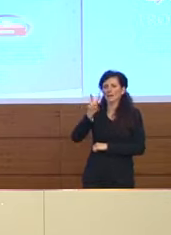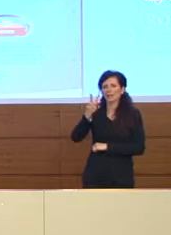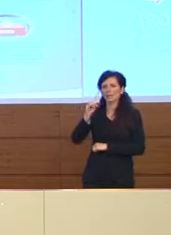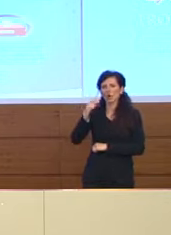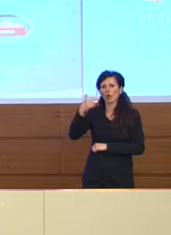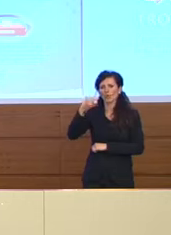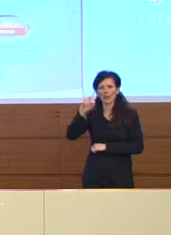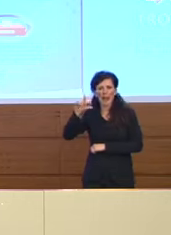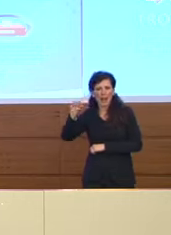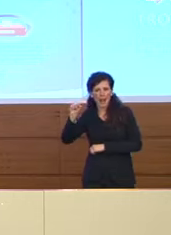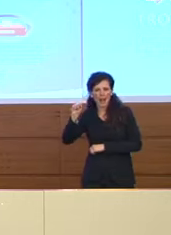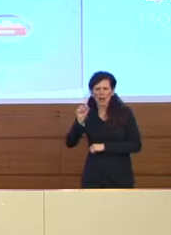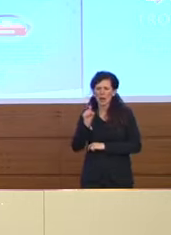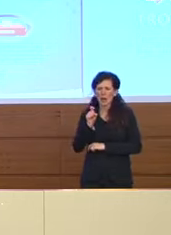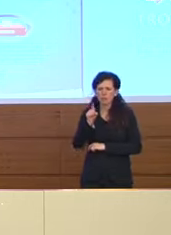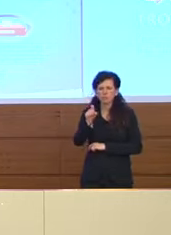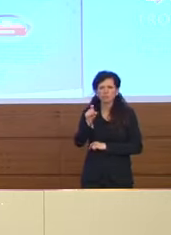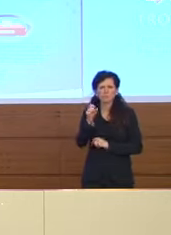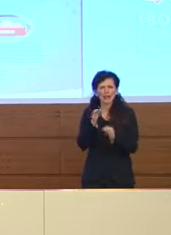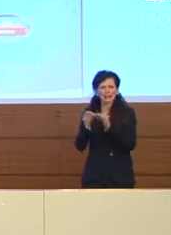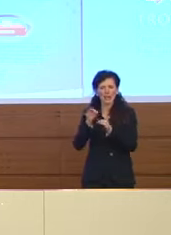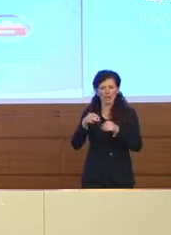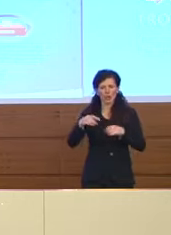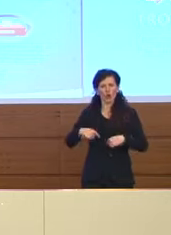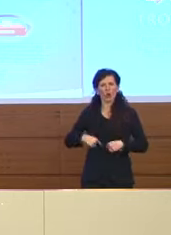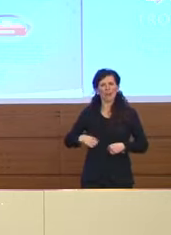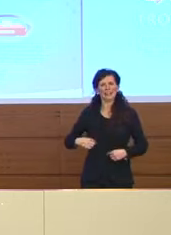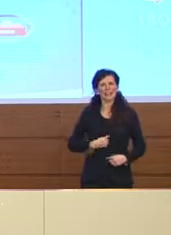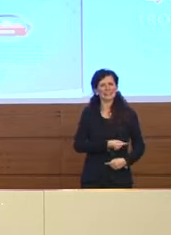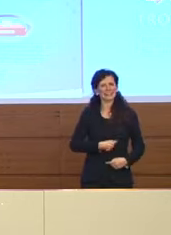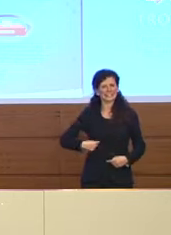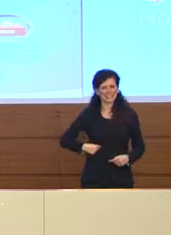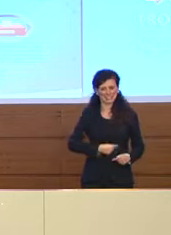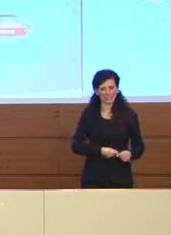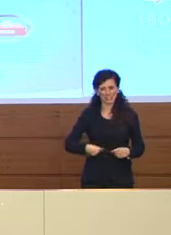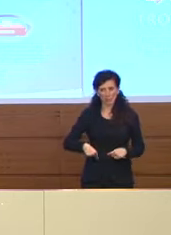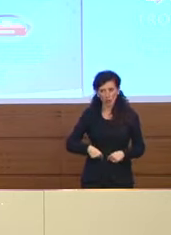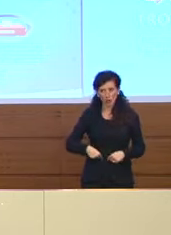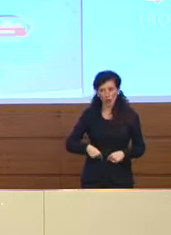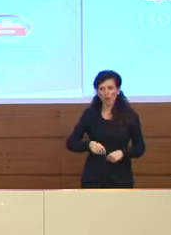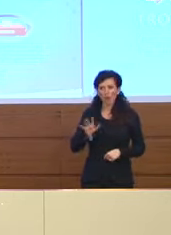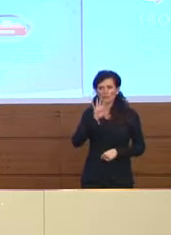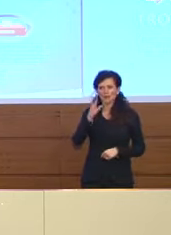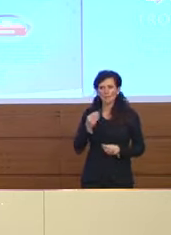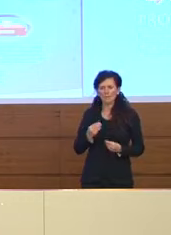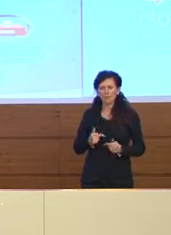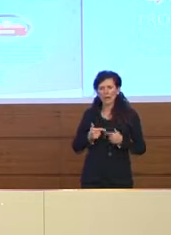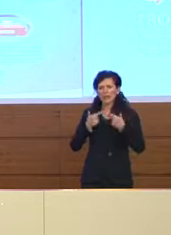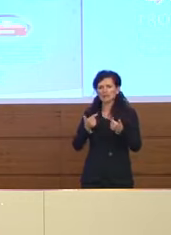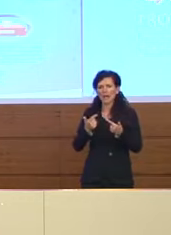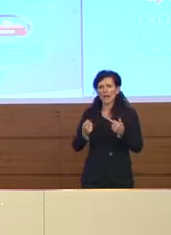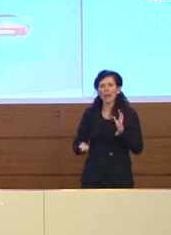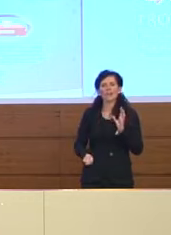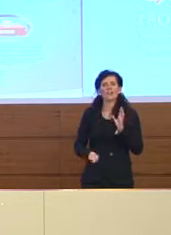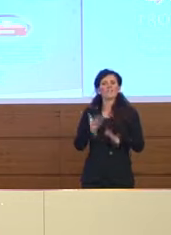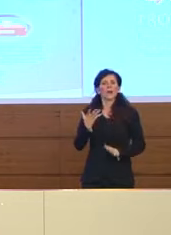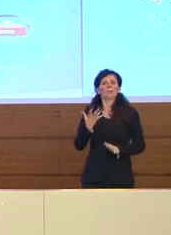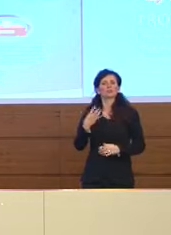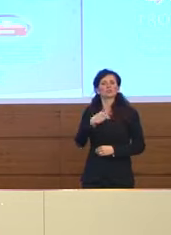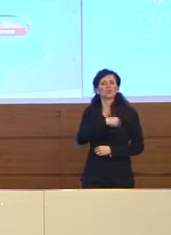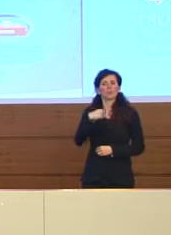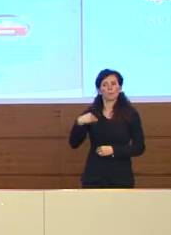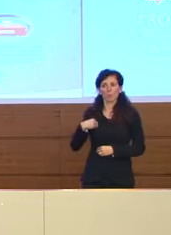batterio intestinale che sarebbe che scatenerebbe l'infiammazione ai polmoni